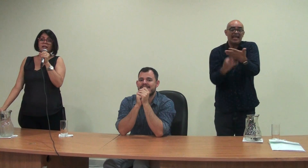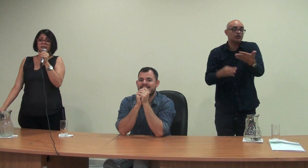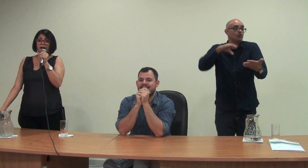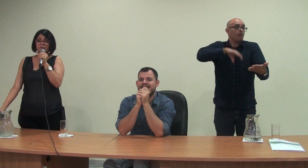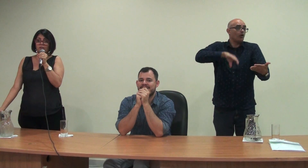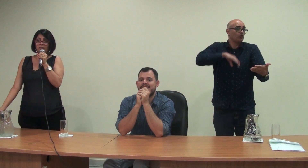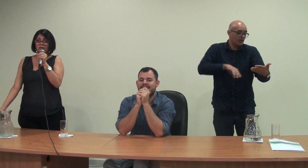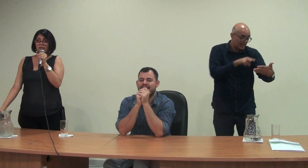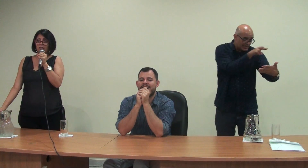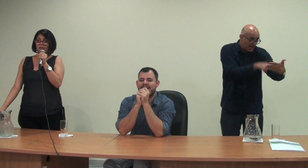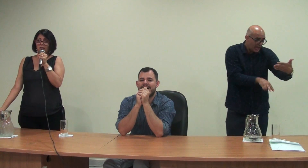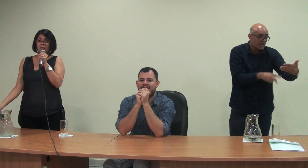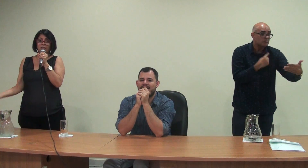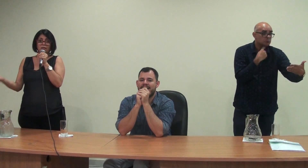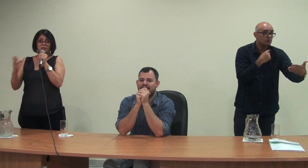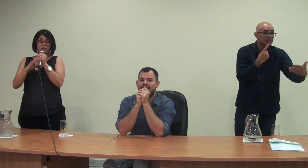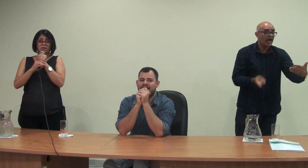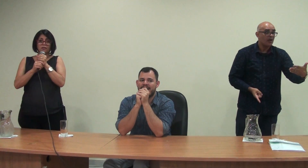Essa é a realidade.